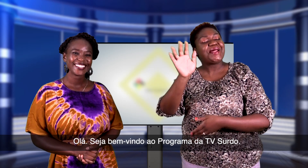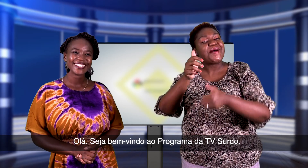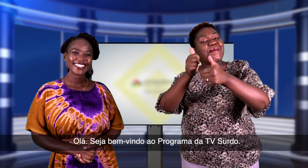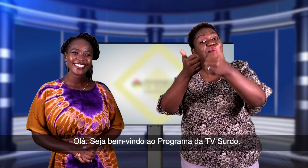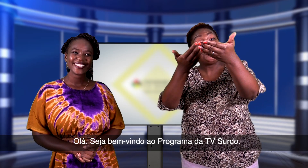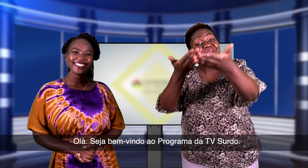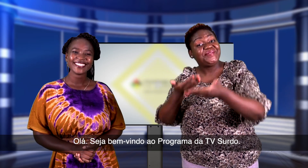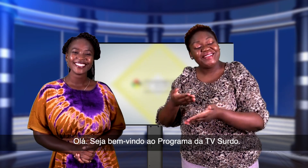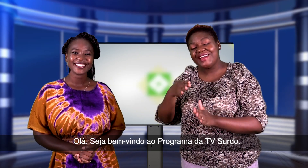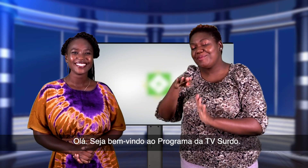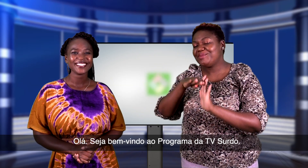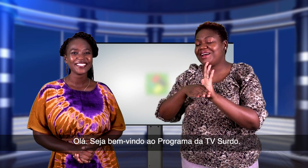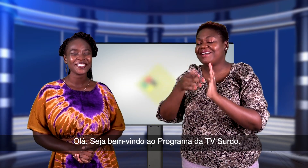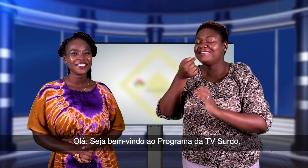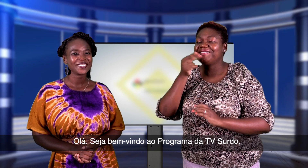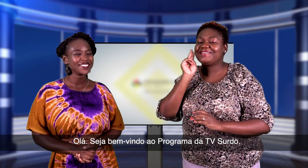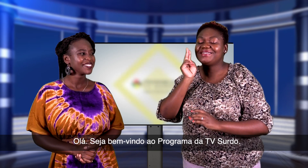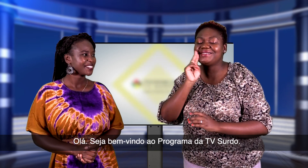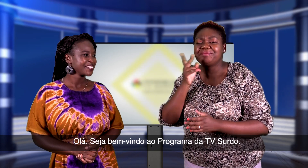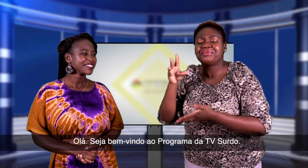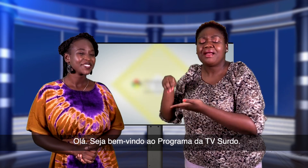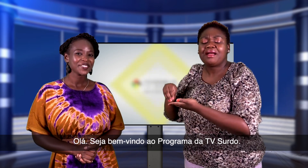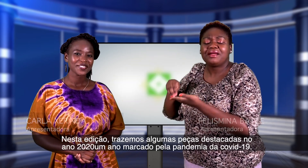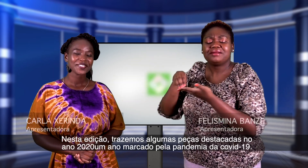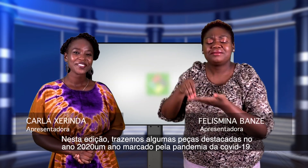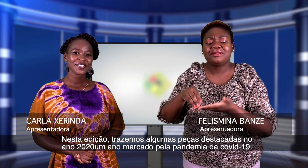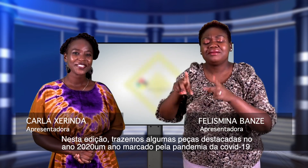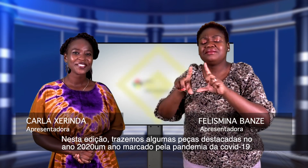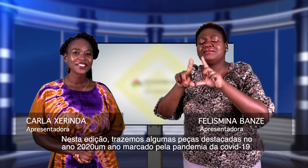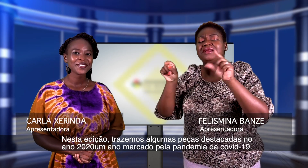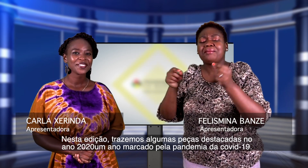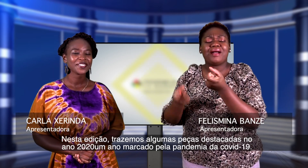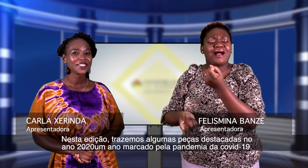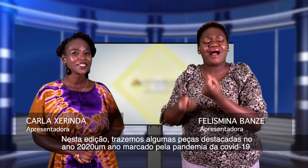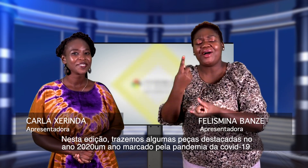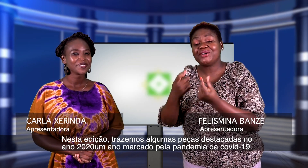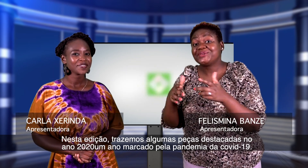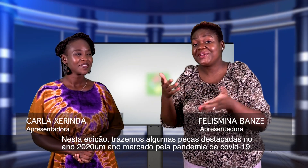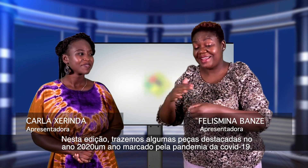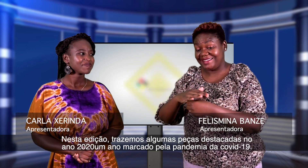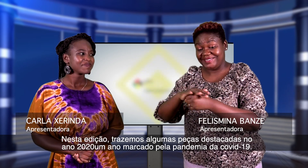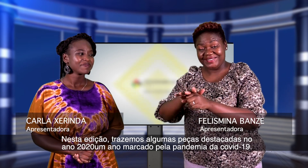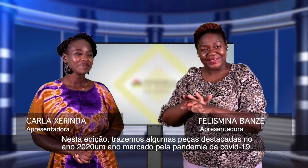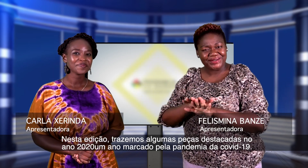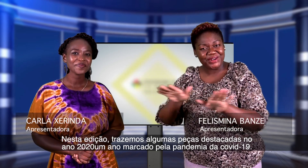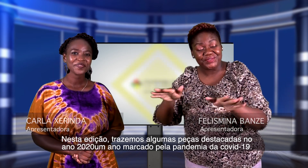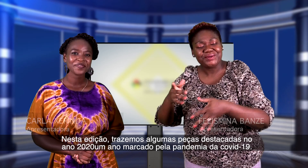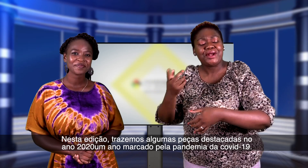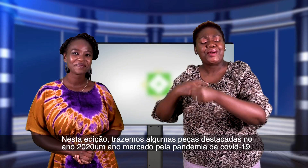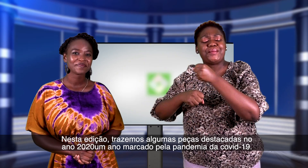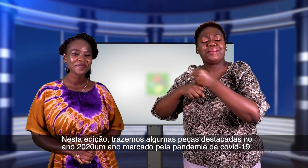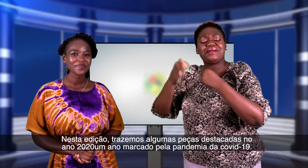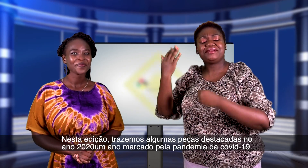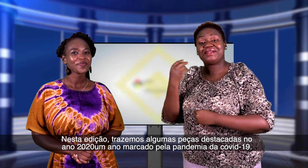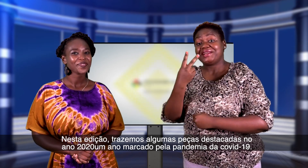Olá, seja bem-vindo ao programa da TV Surdo. Nesta edição, trazemos algumas peças destacadas